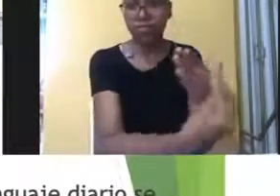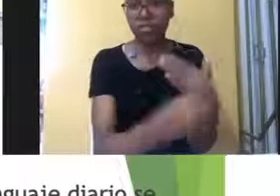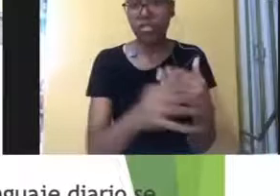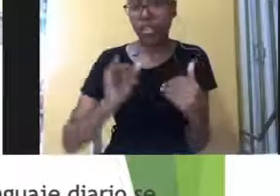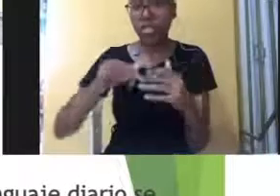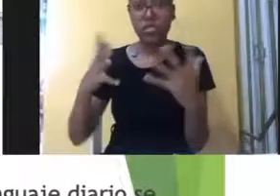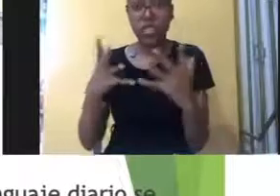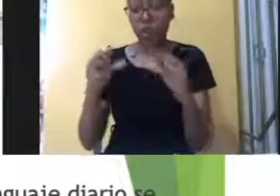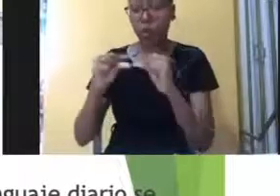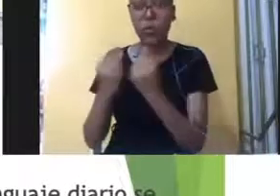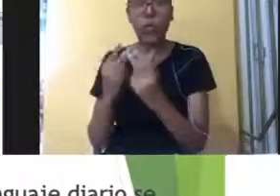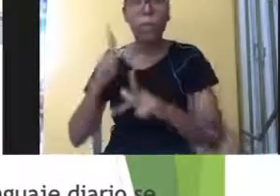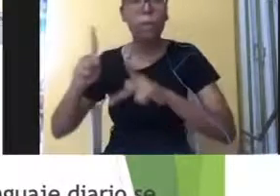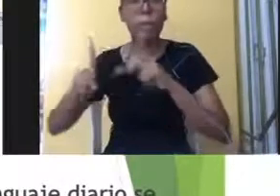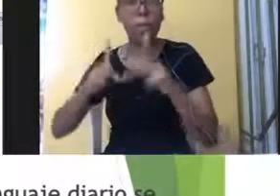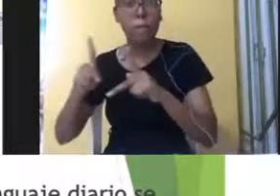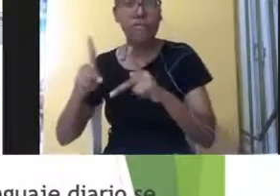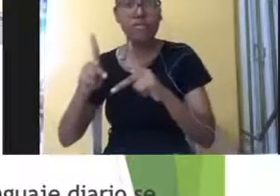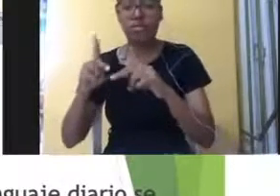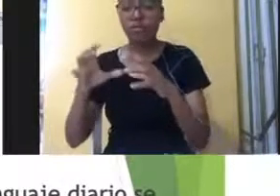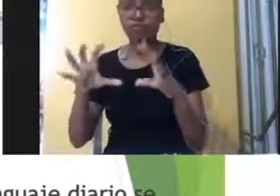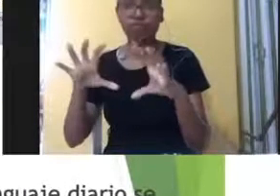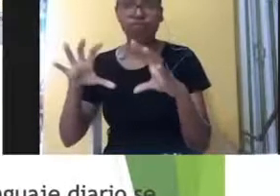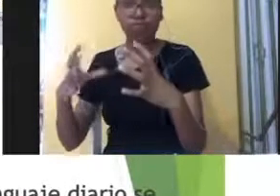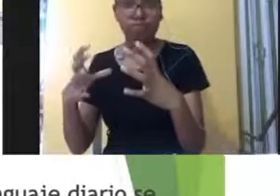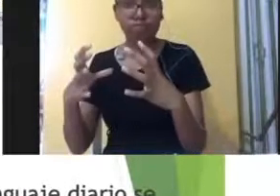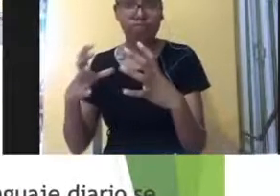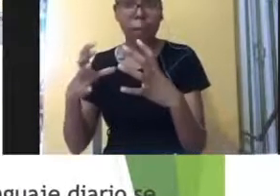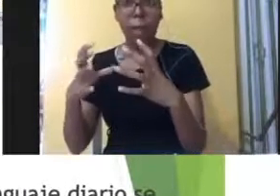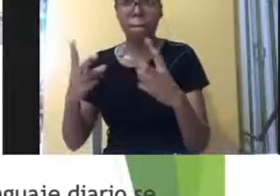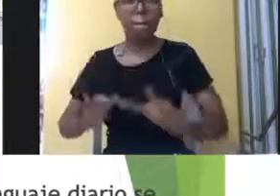que conviven juntos y que crecen